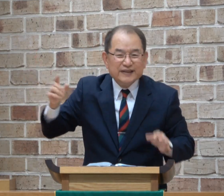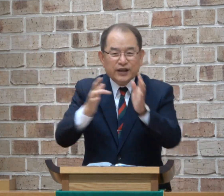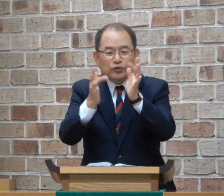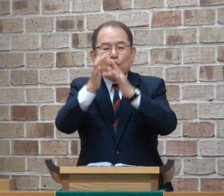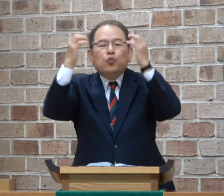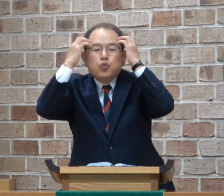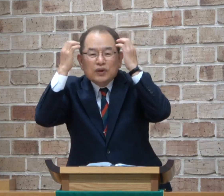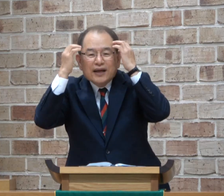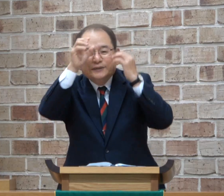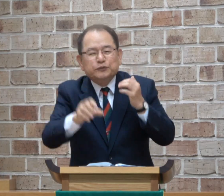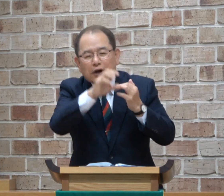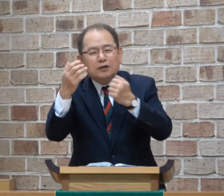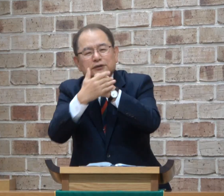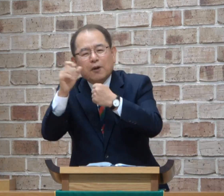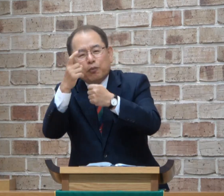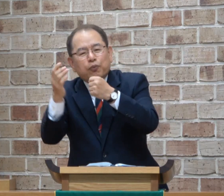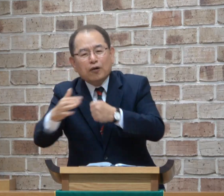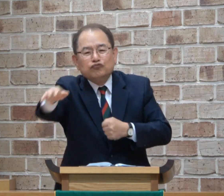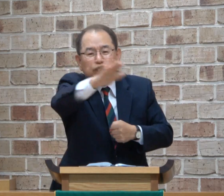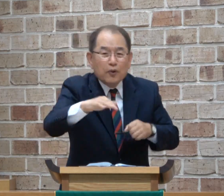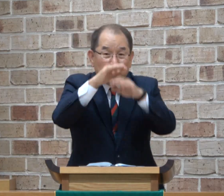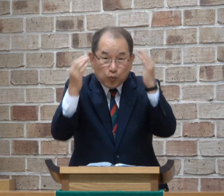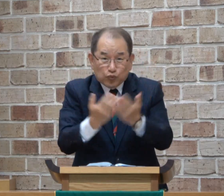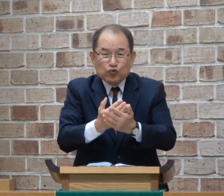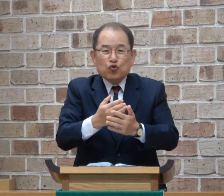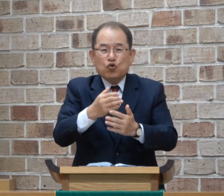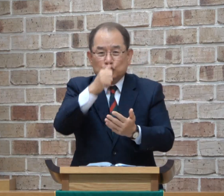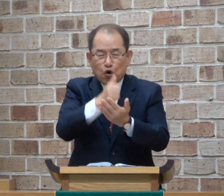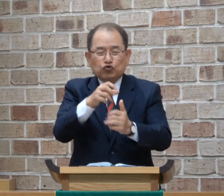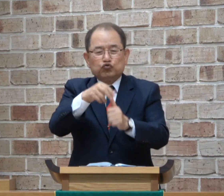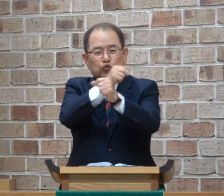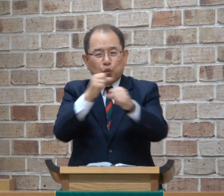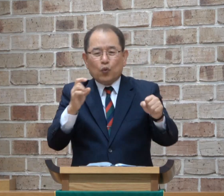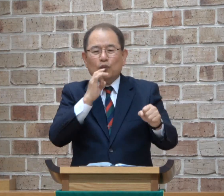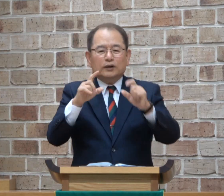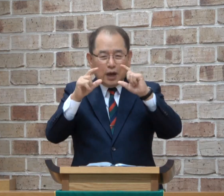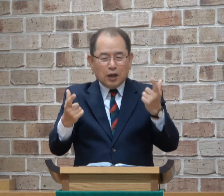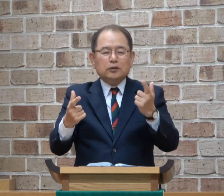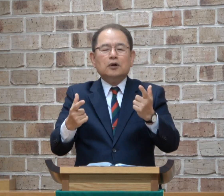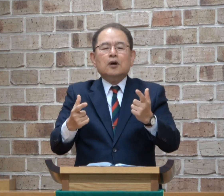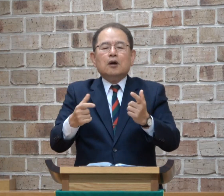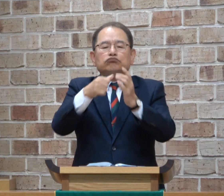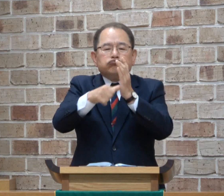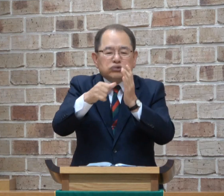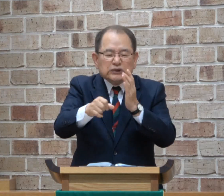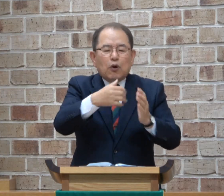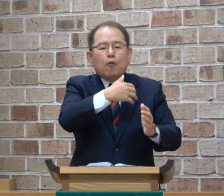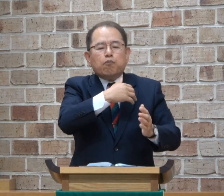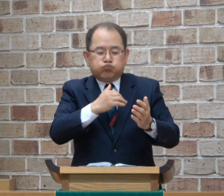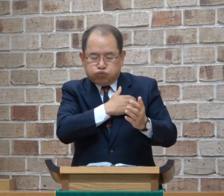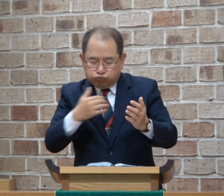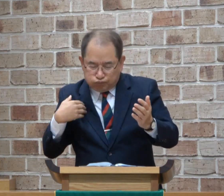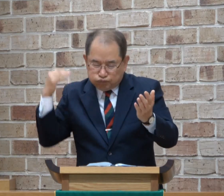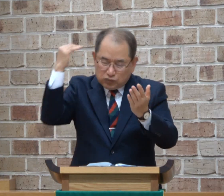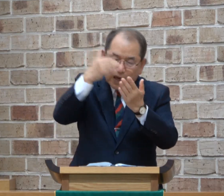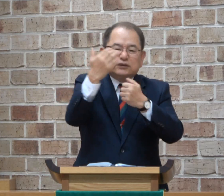말미암아 우리 모두 죄에서 구원받았을 뿐만 아니라 풍성한 은혜를 받았다는